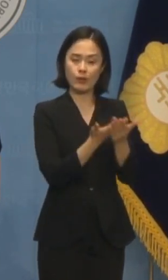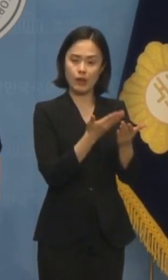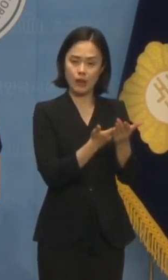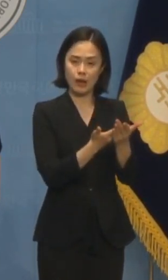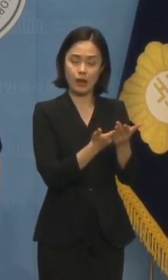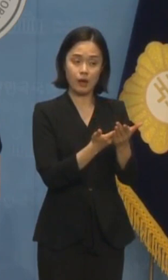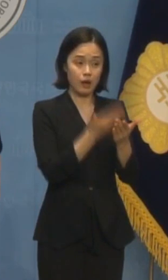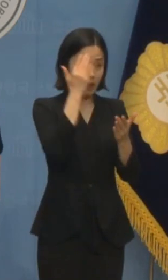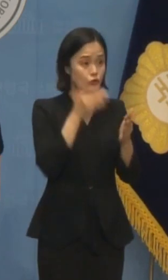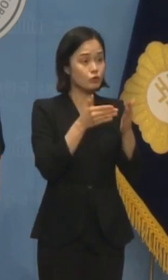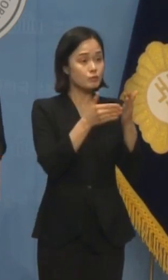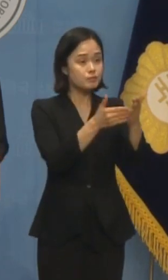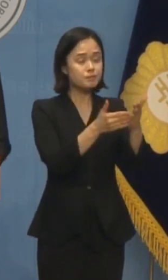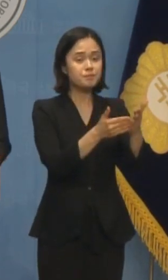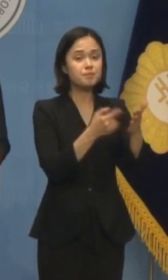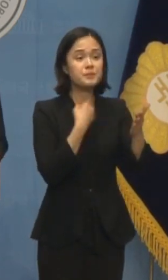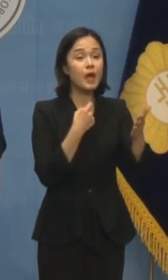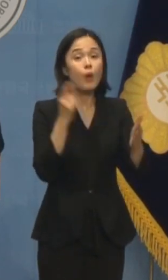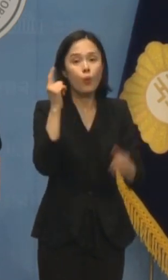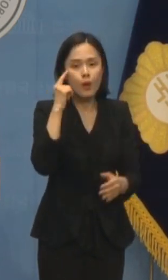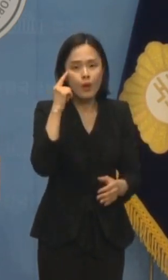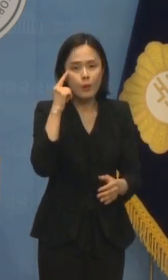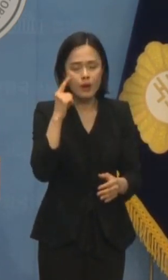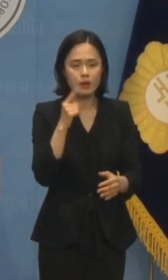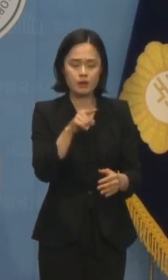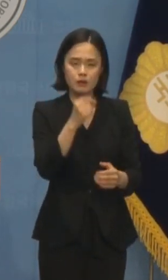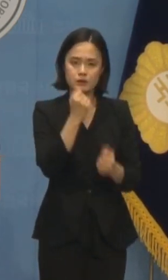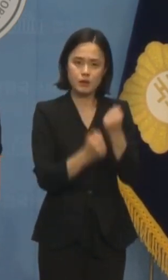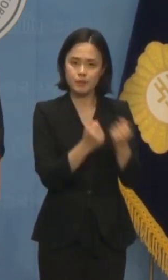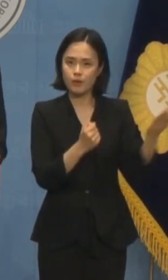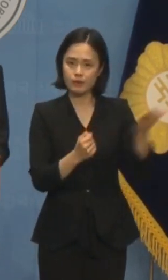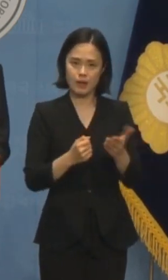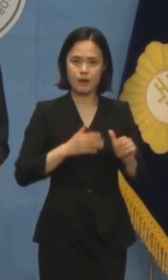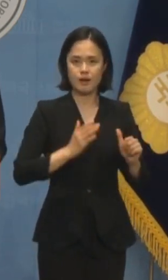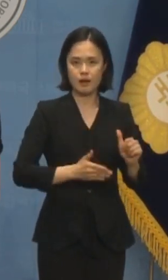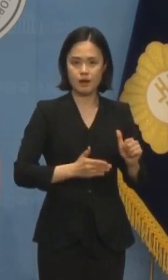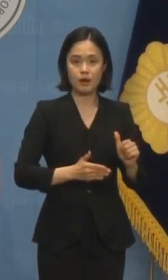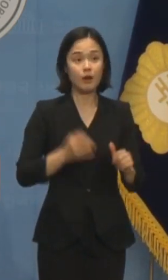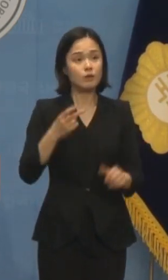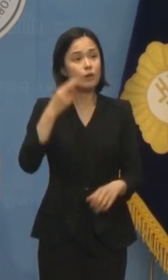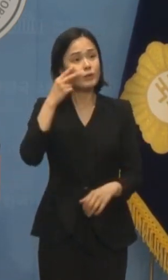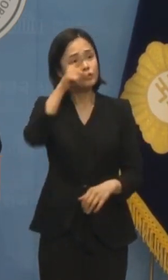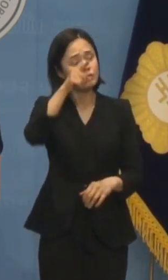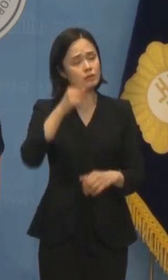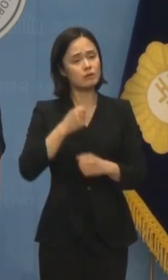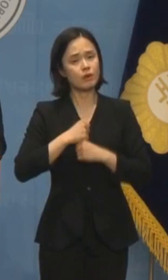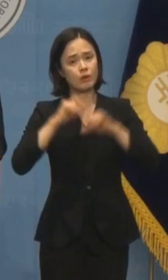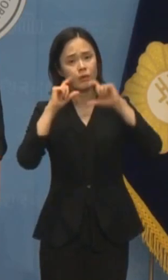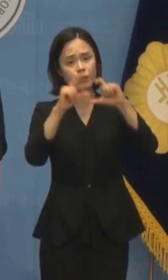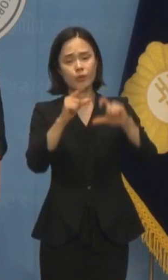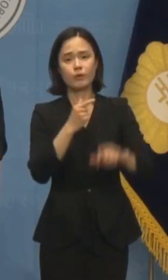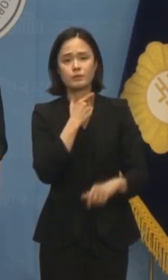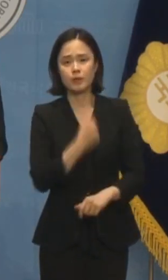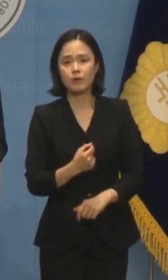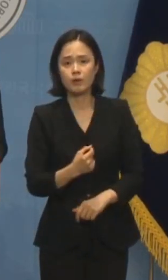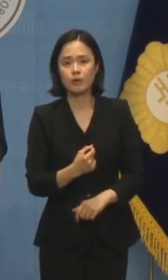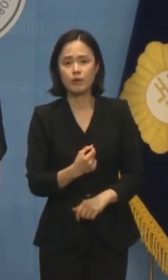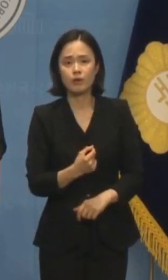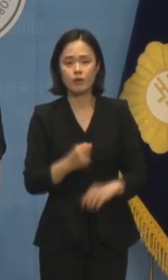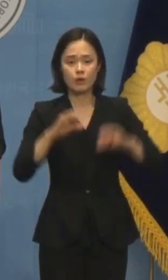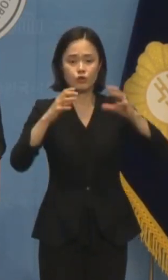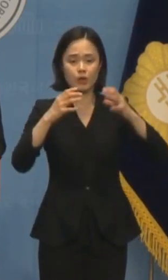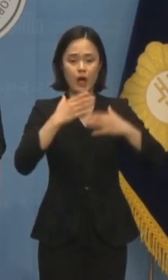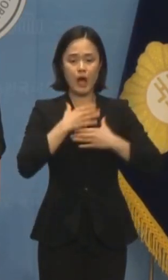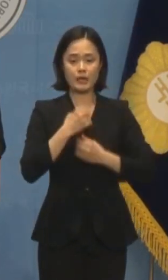것입니다. 미국에게도 경고합니다. 대한민국 안보의 최고 결정기구인